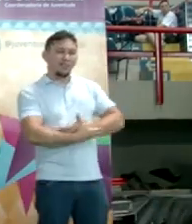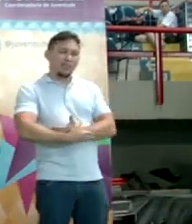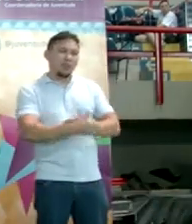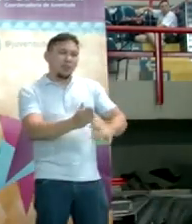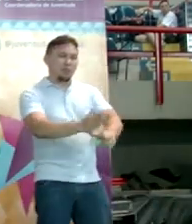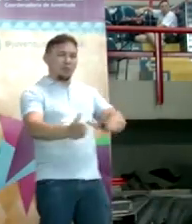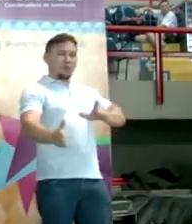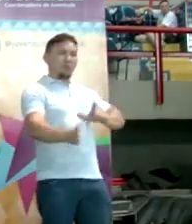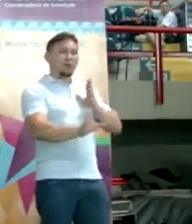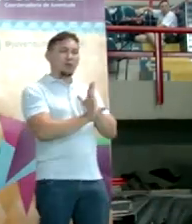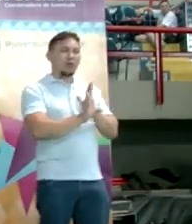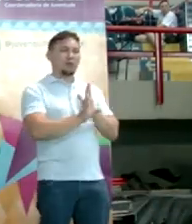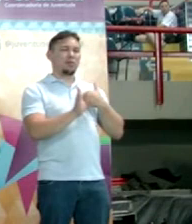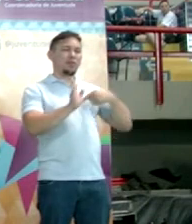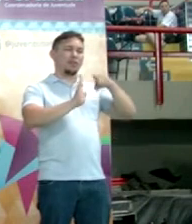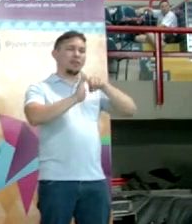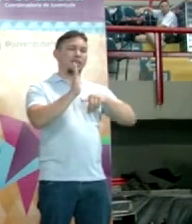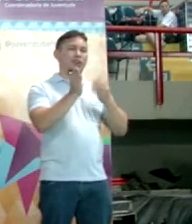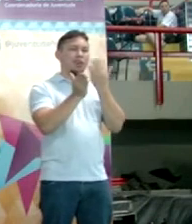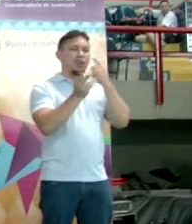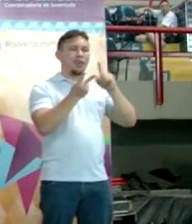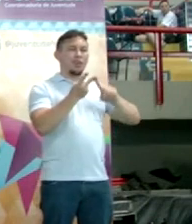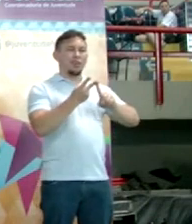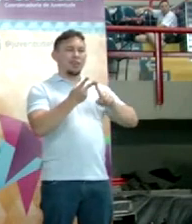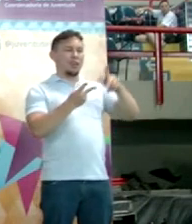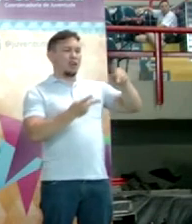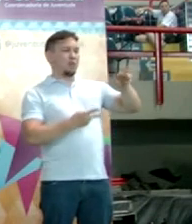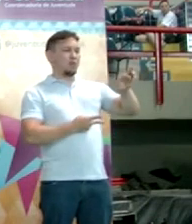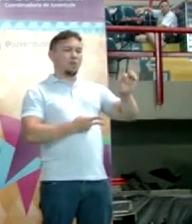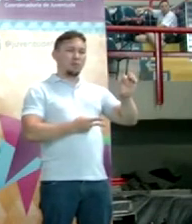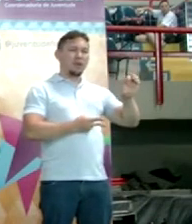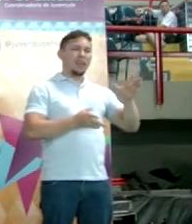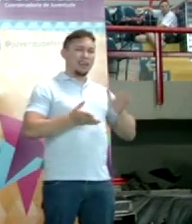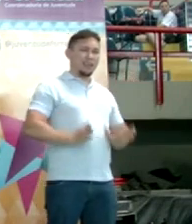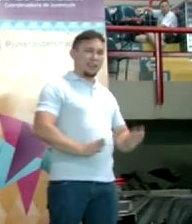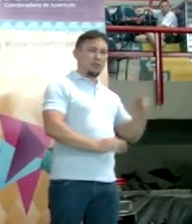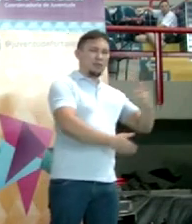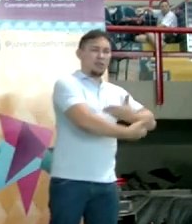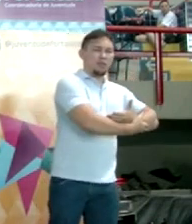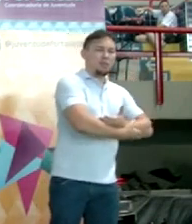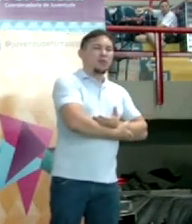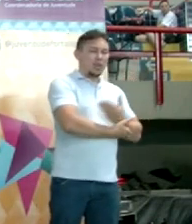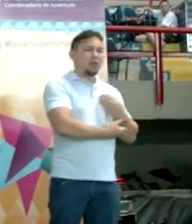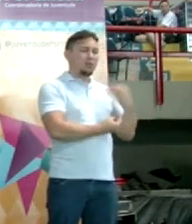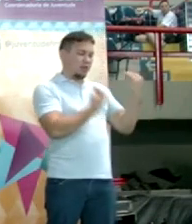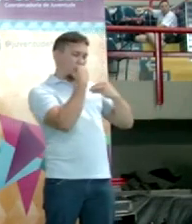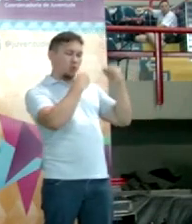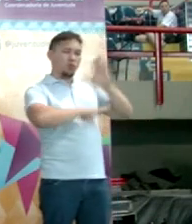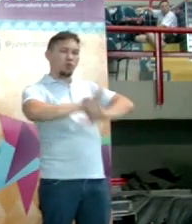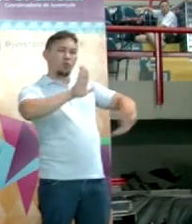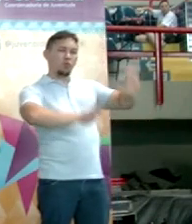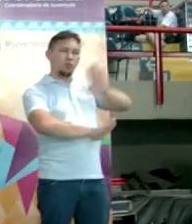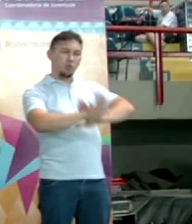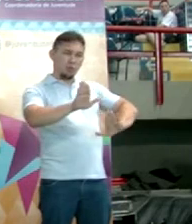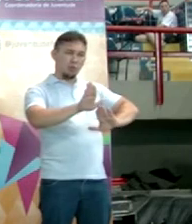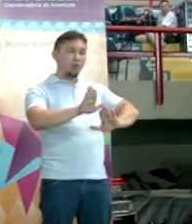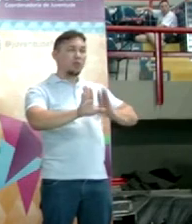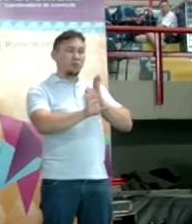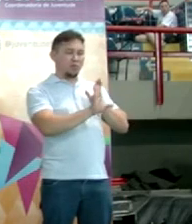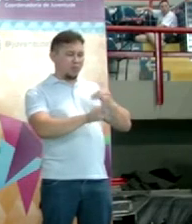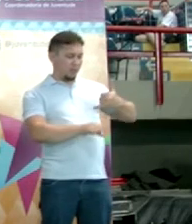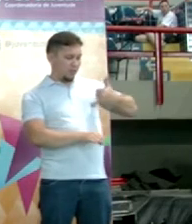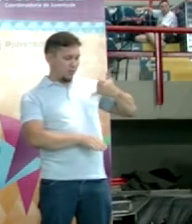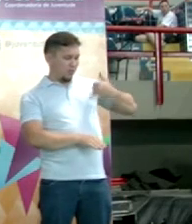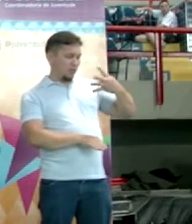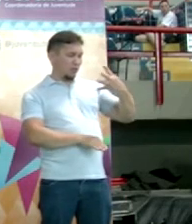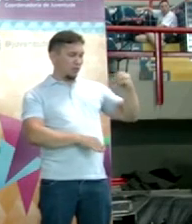aquele preparo da alimentação, né, o pré-natal, toda aquela questão daquela assistência mesmo. Tá? Então, após os 40